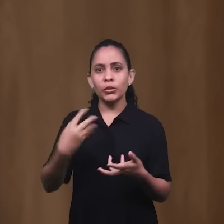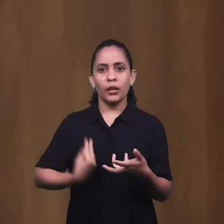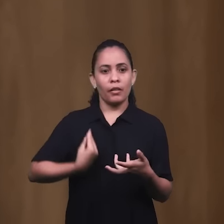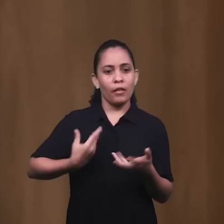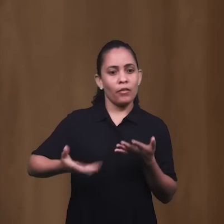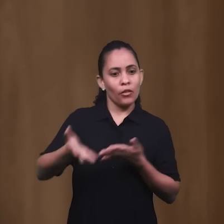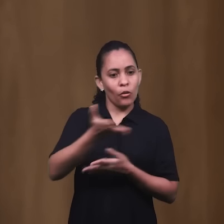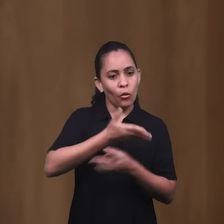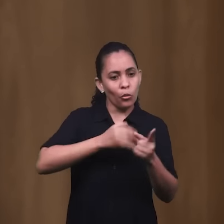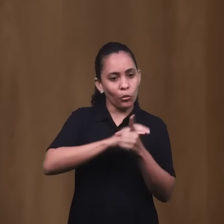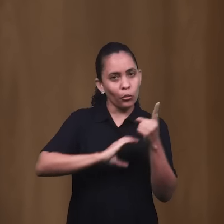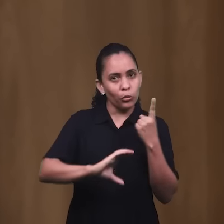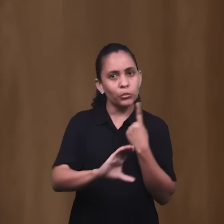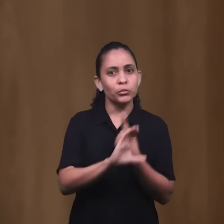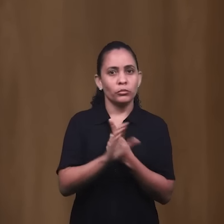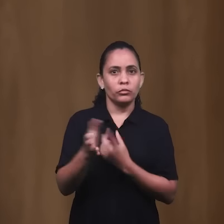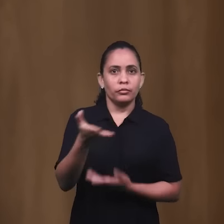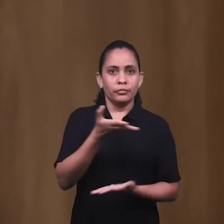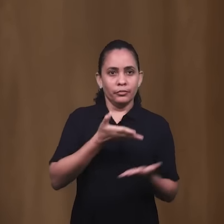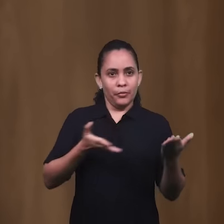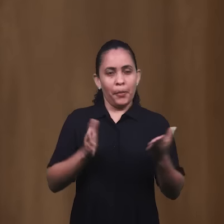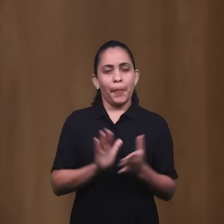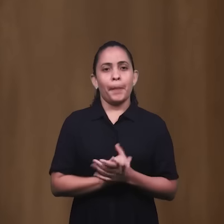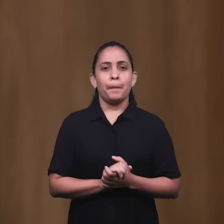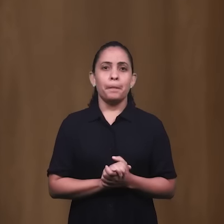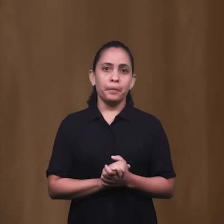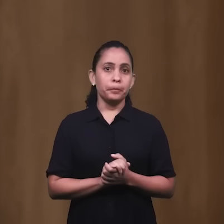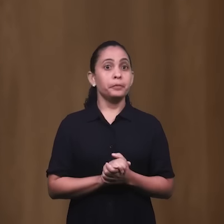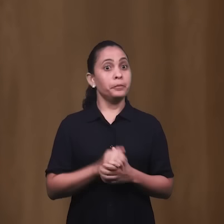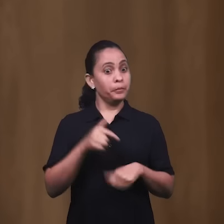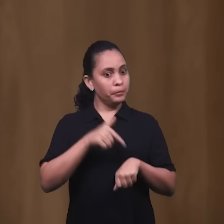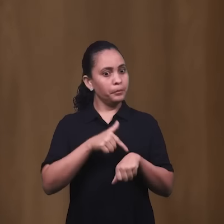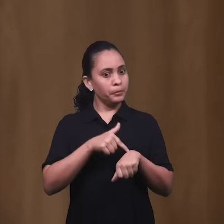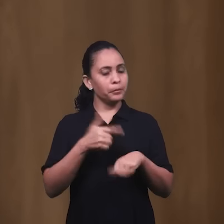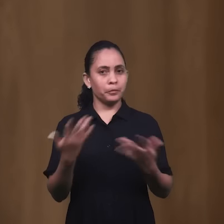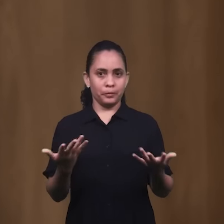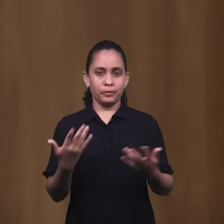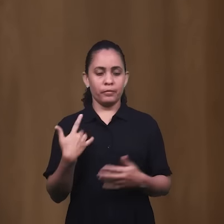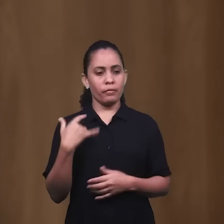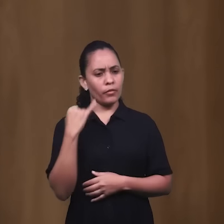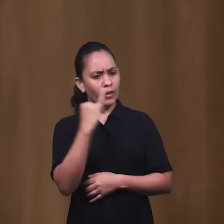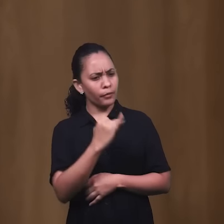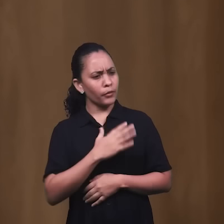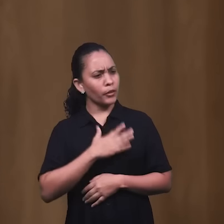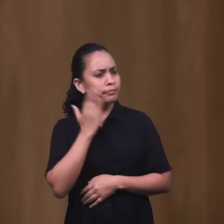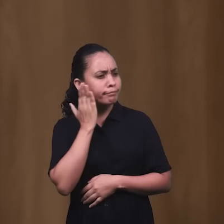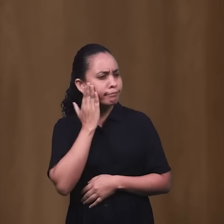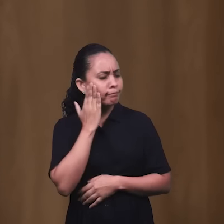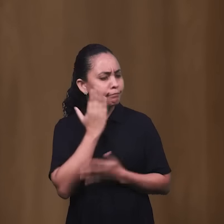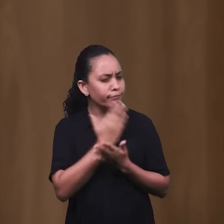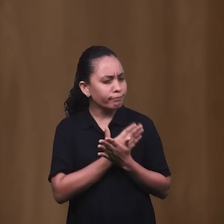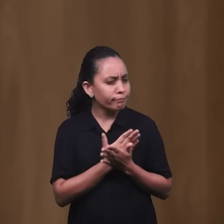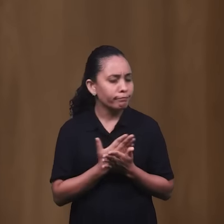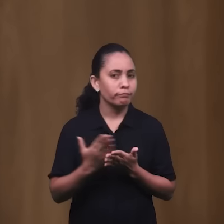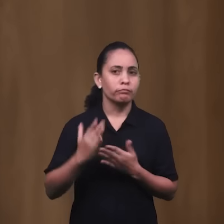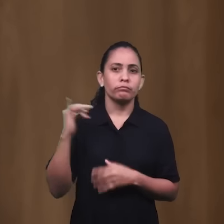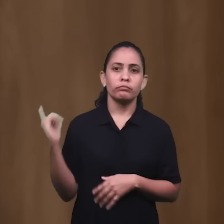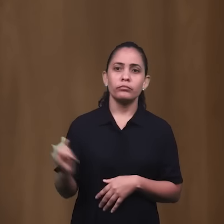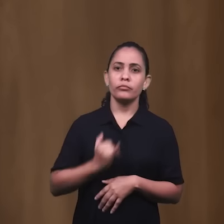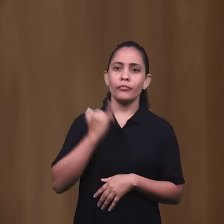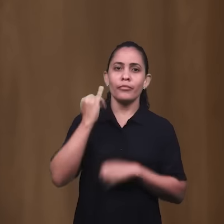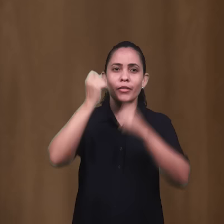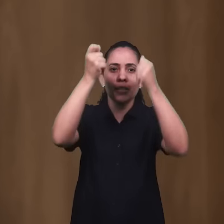participando, as pessoas do mundo inteiro iriam participar ao mesmo tempo, e aí ele foi conseguindo compreender a importância